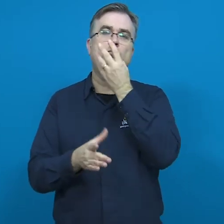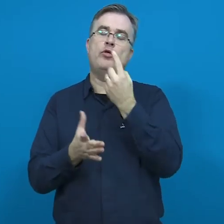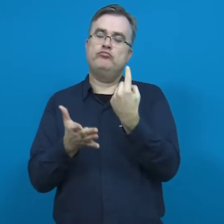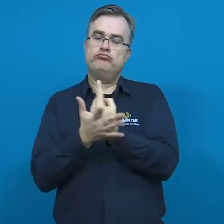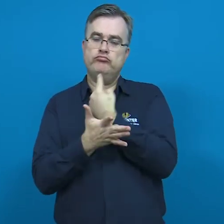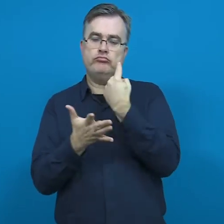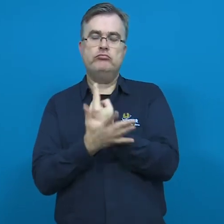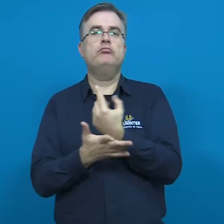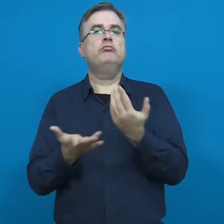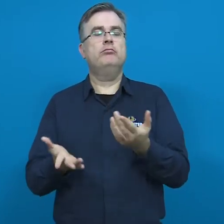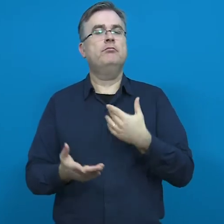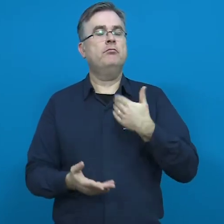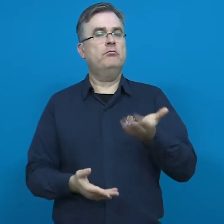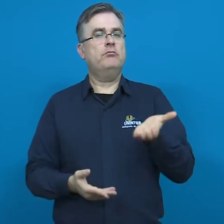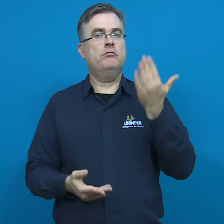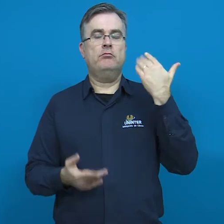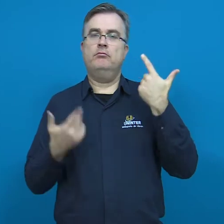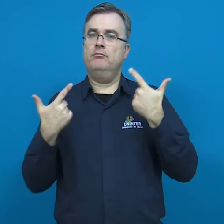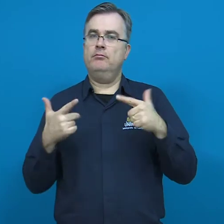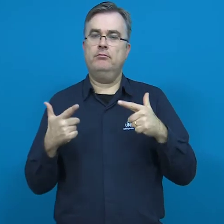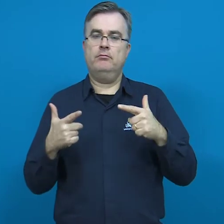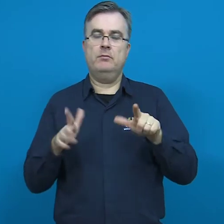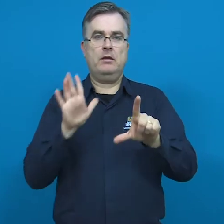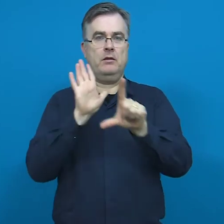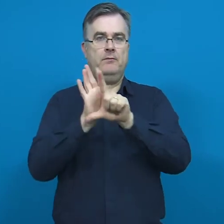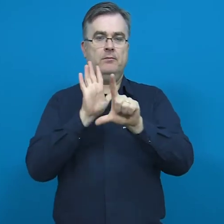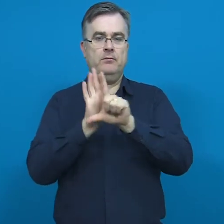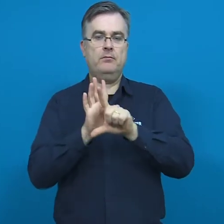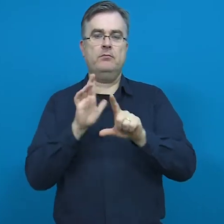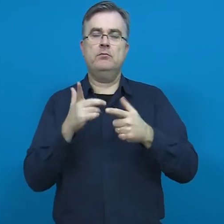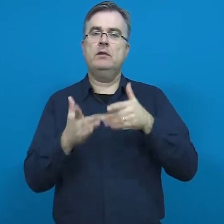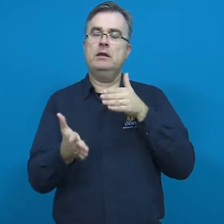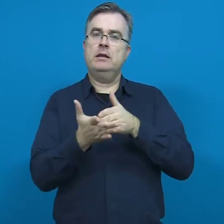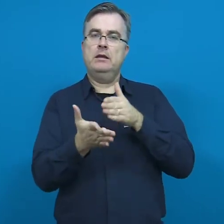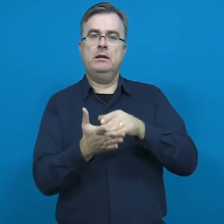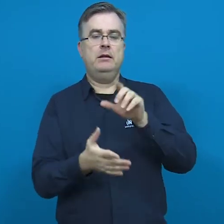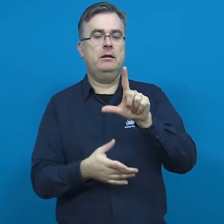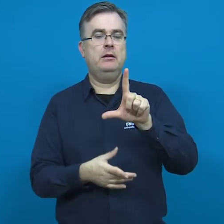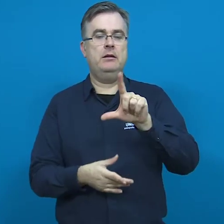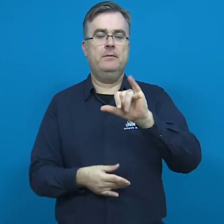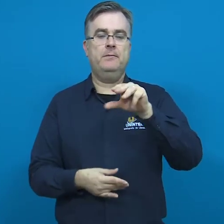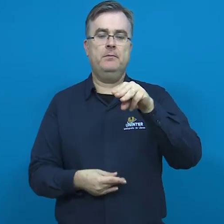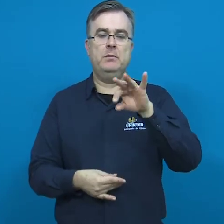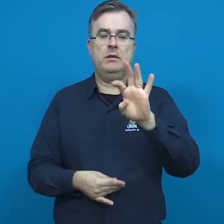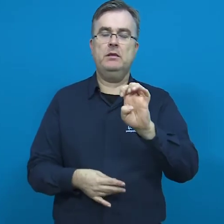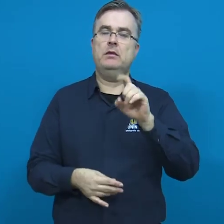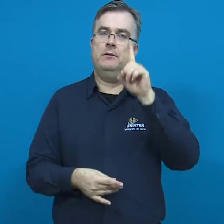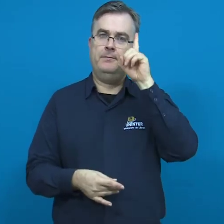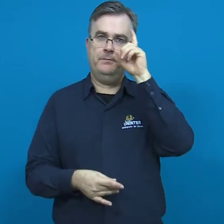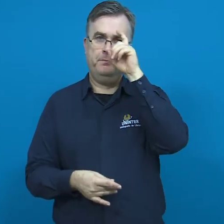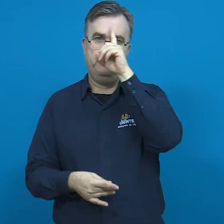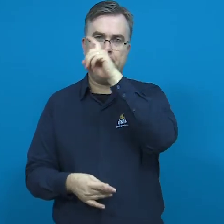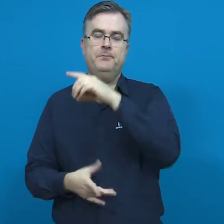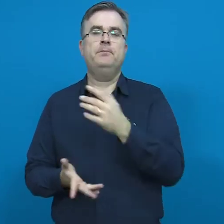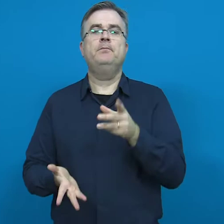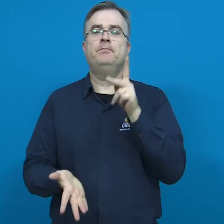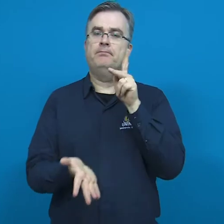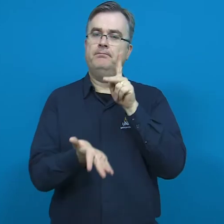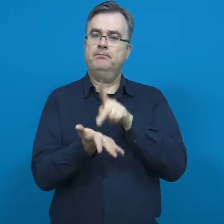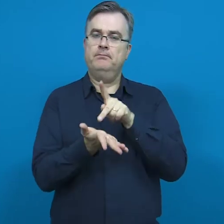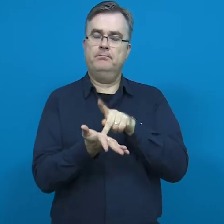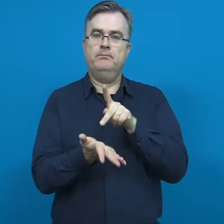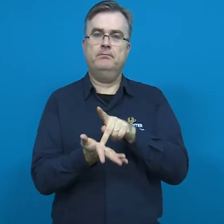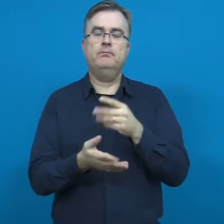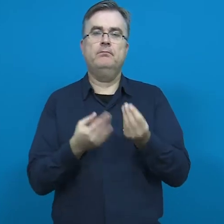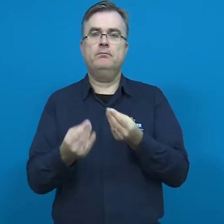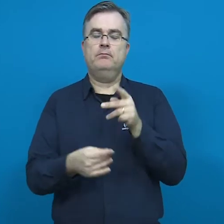Boas perguntas, então vamos lá. Então, antigamente não tinham as leis, tinham esses limites, né, essas dificuldades.